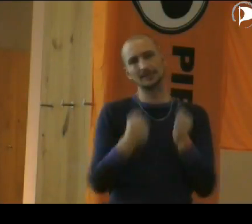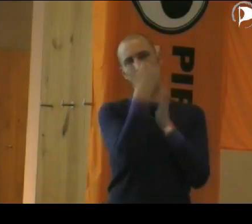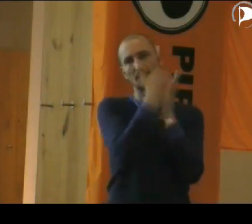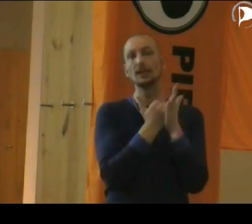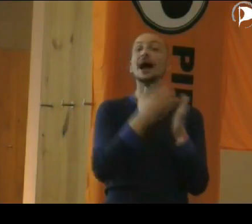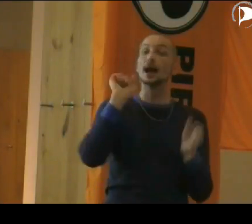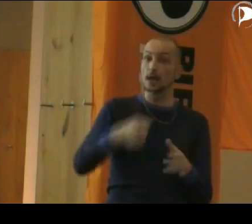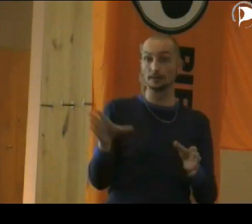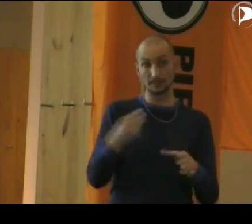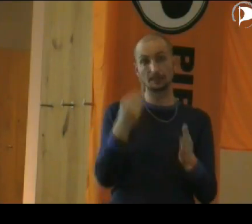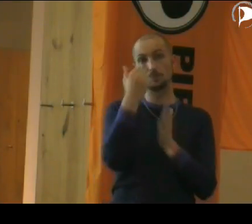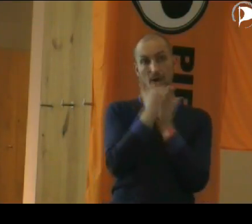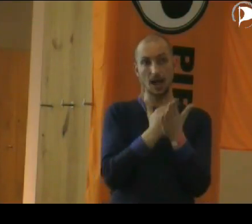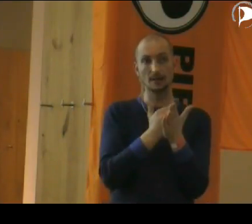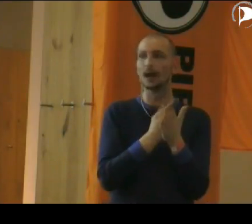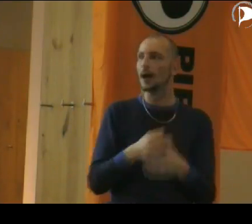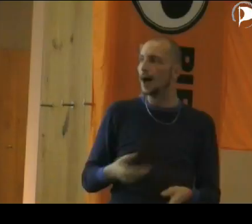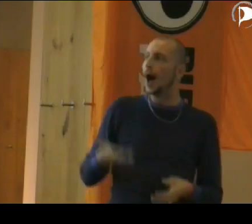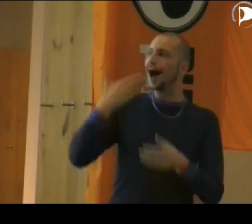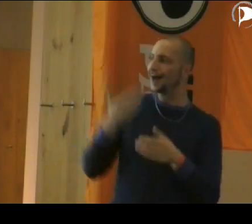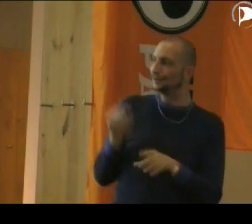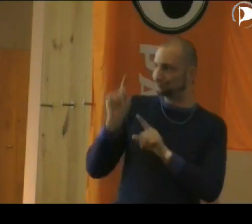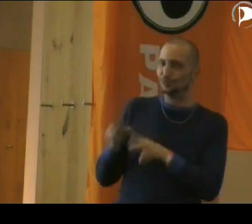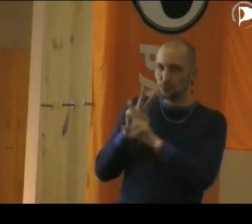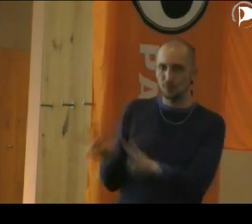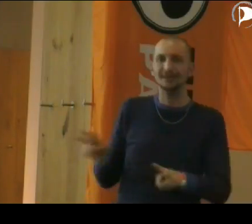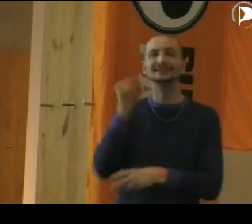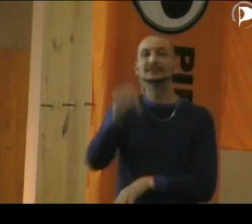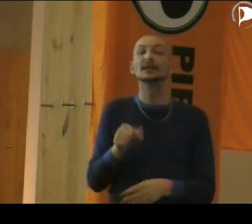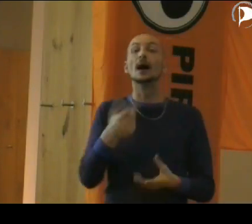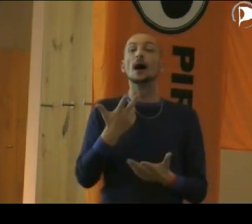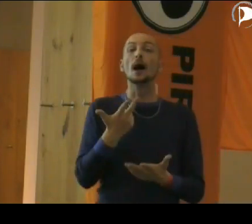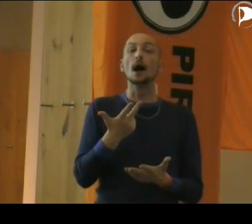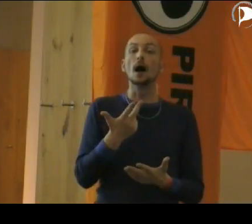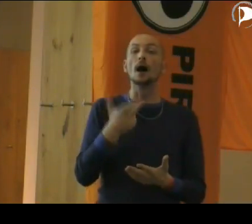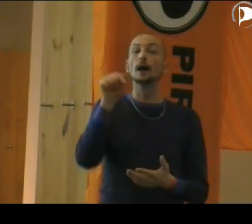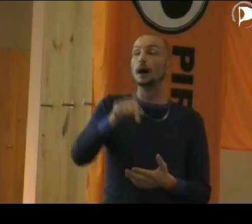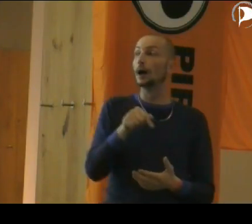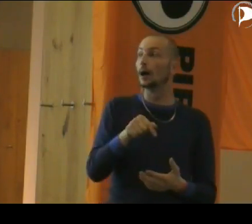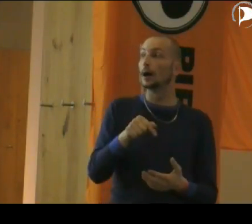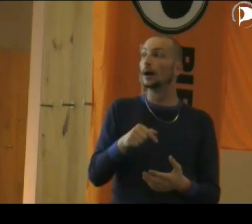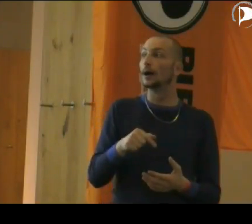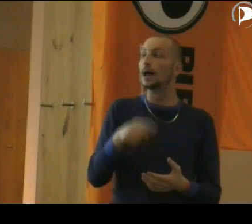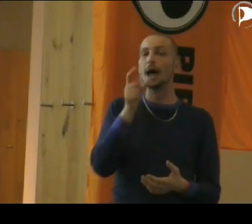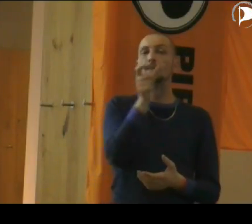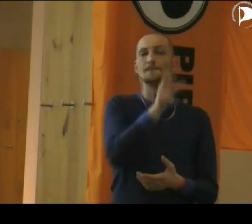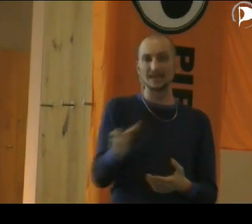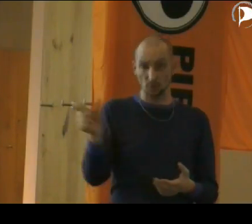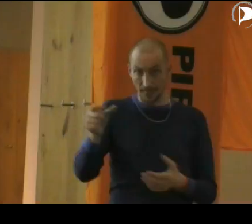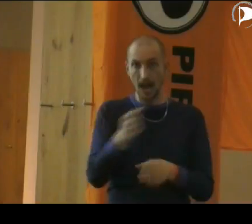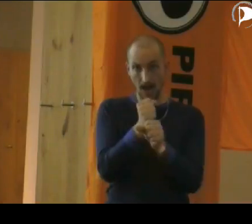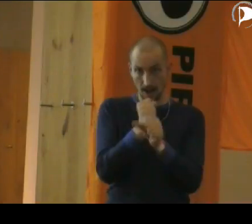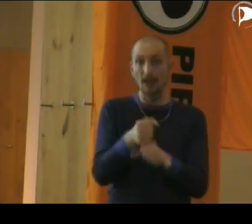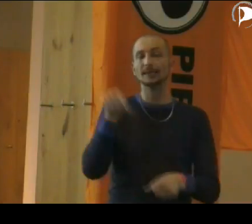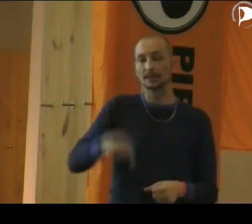häufig mit planen luft und dann letzter punkt noch so ein größerer brocken klar engagement zur